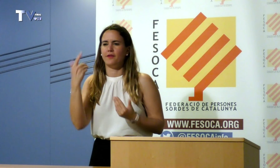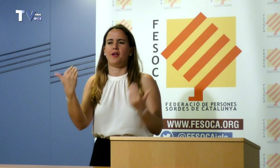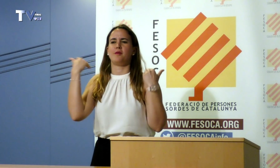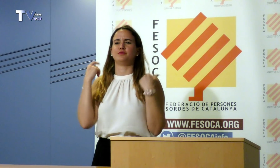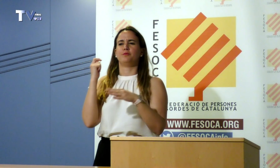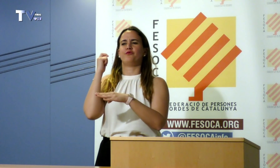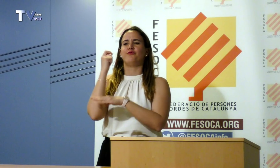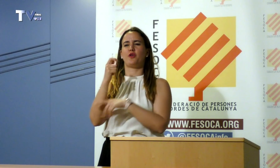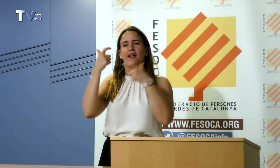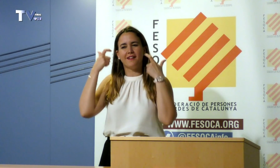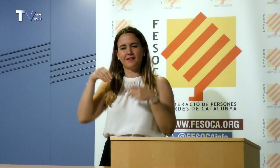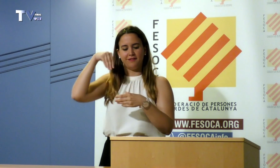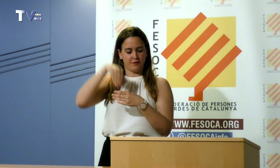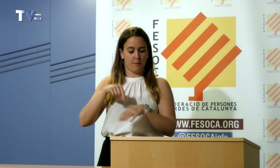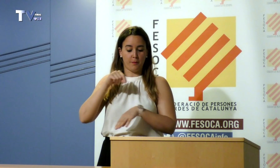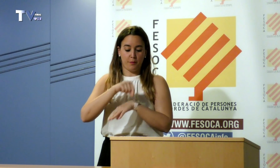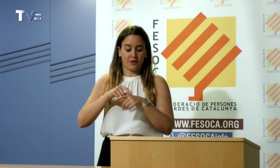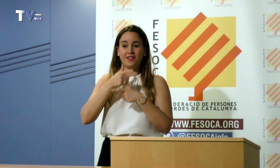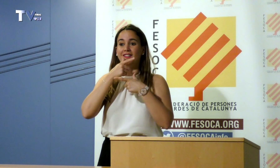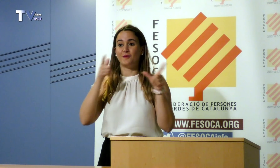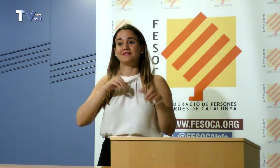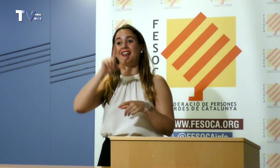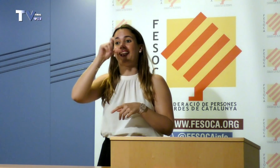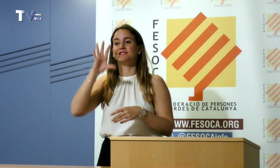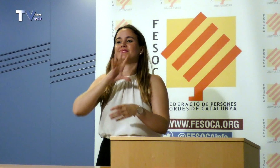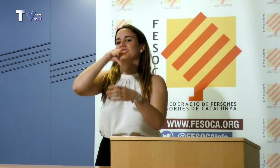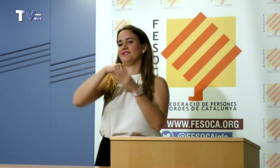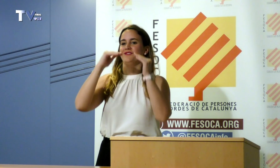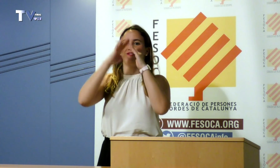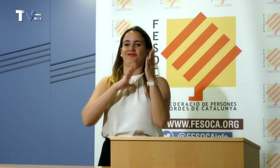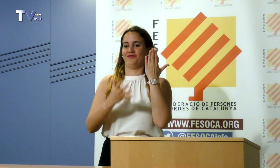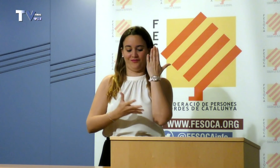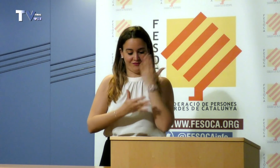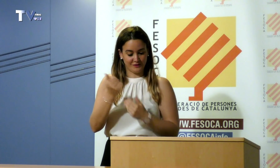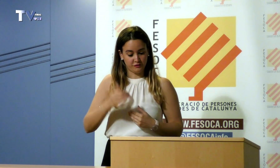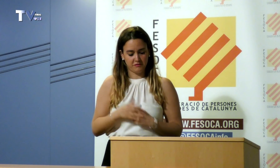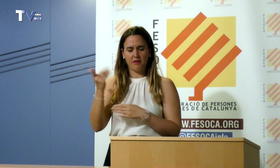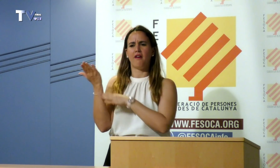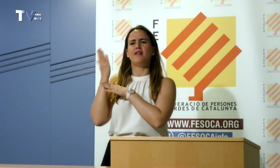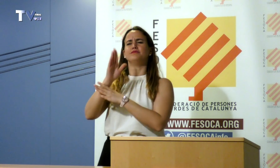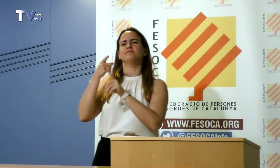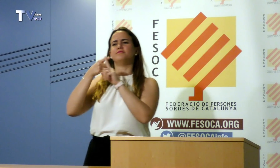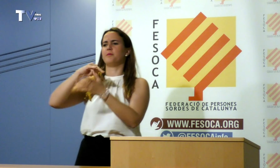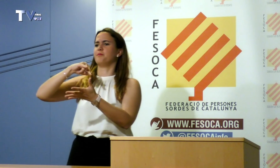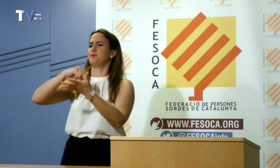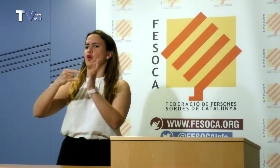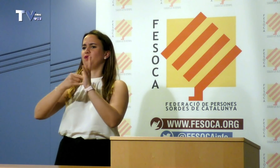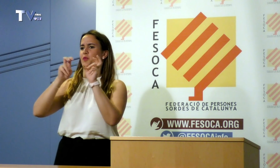Presentarem a la Delfina i a la responsable vocal de la política lingüística dins de la FESOCA. Ella ens presentarà